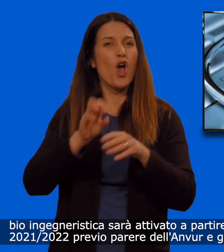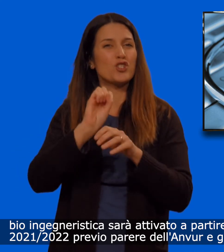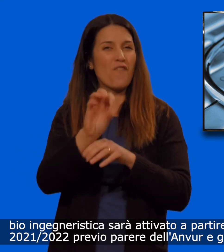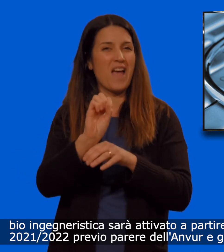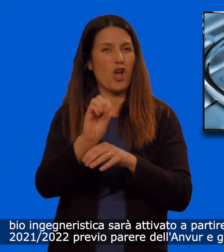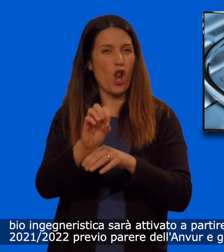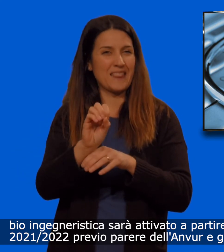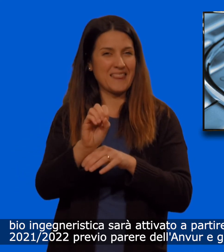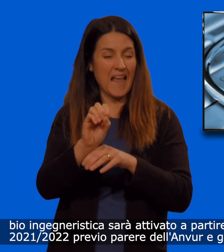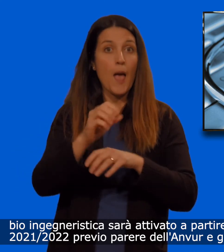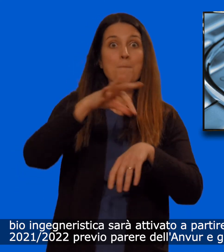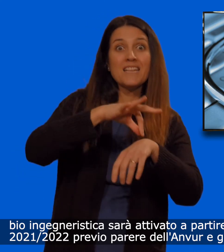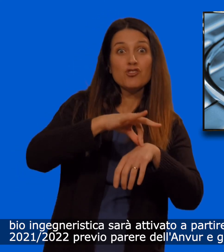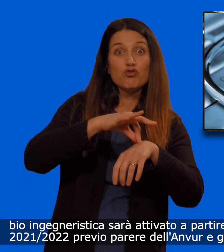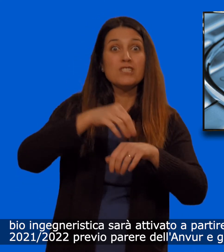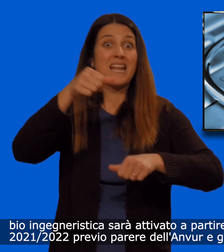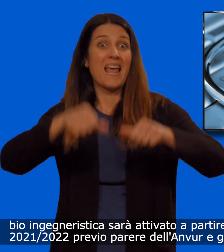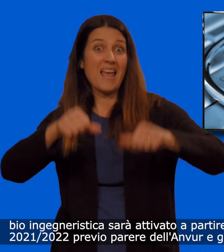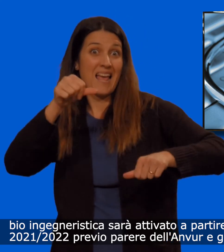sarà attivato a partire dall'anno accademico